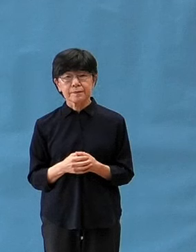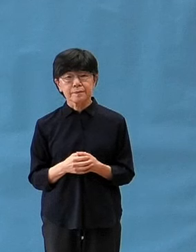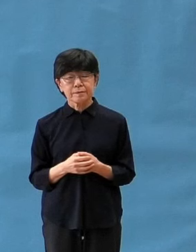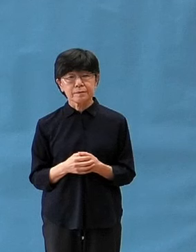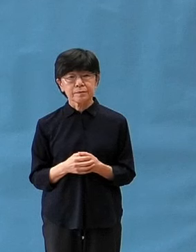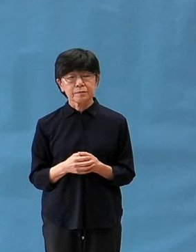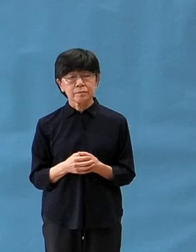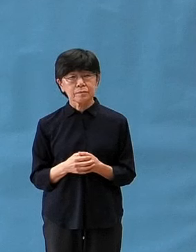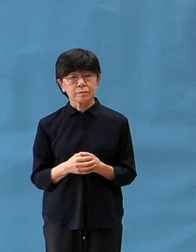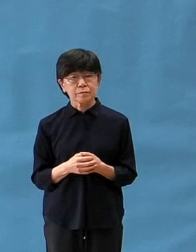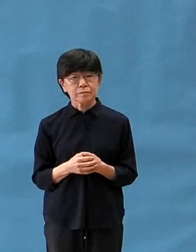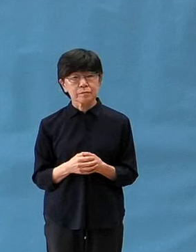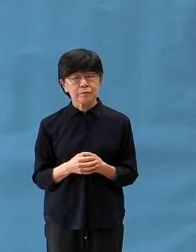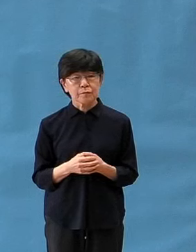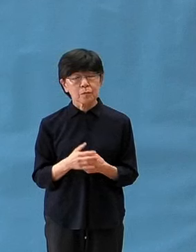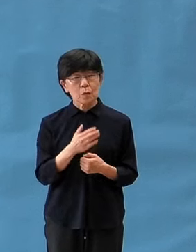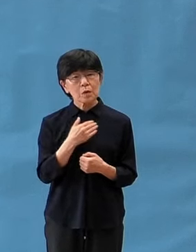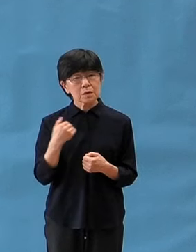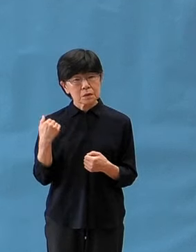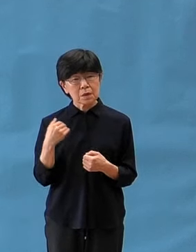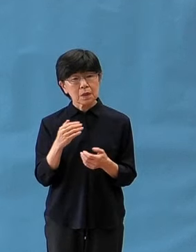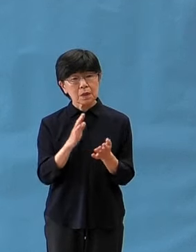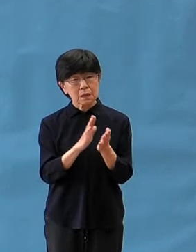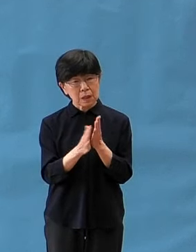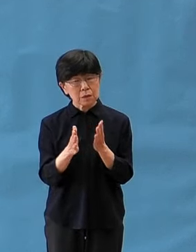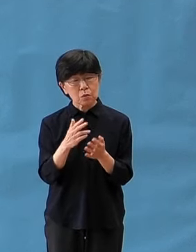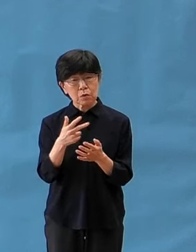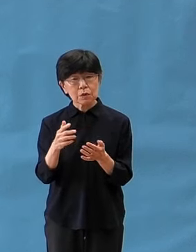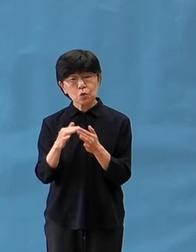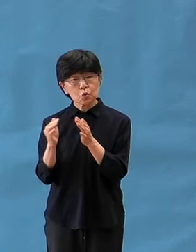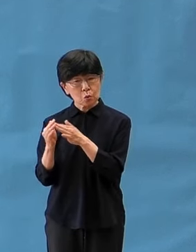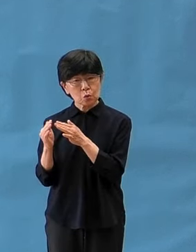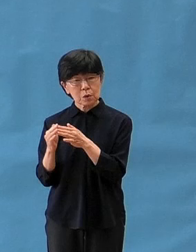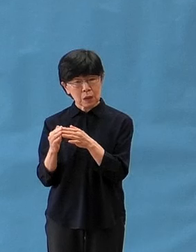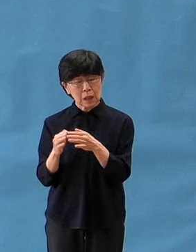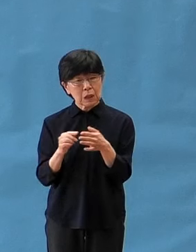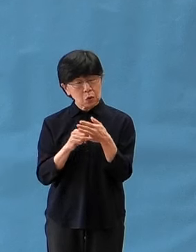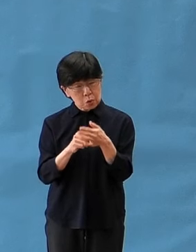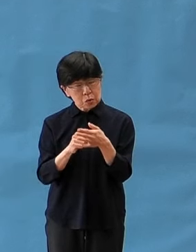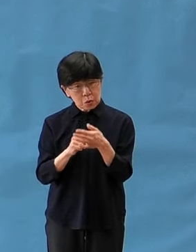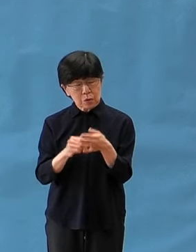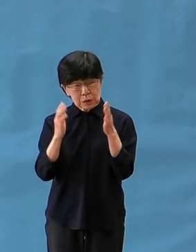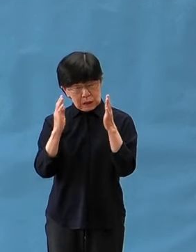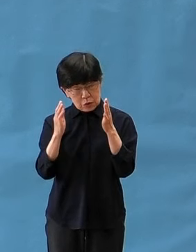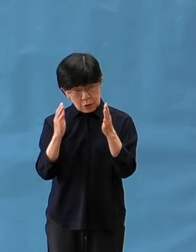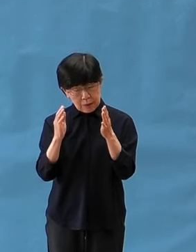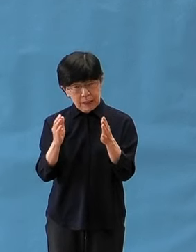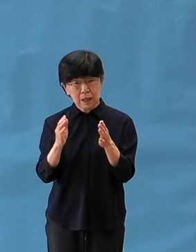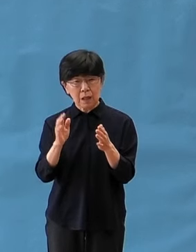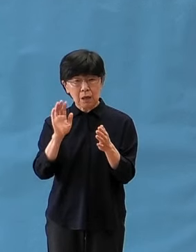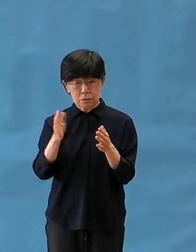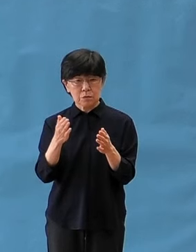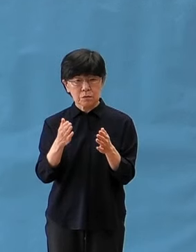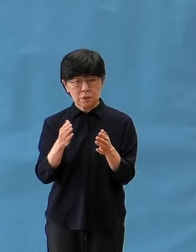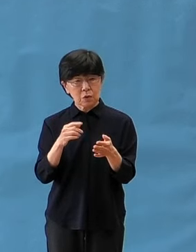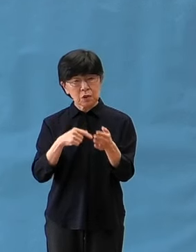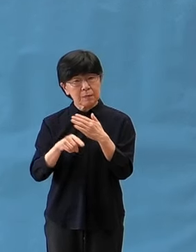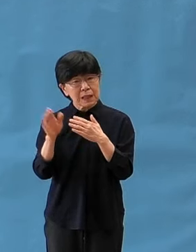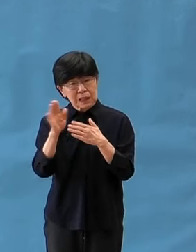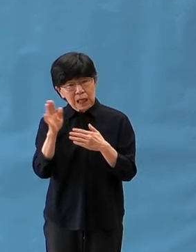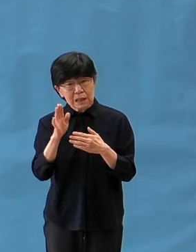我々が県と市町村で一生懸命努力してやろうとしていることを、本当に台無しにしかねないことをやらないでくれ。